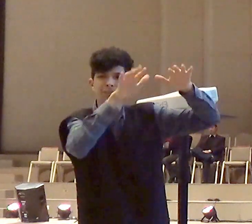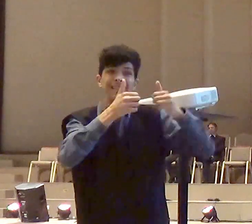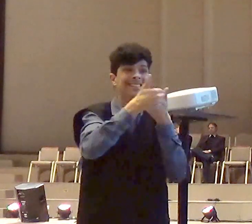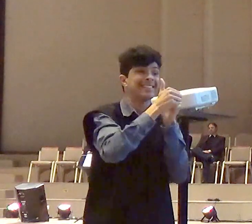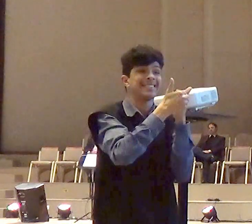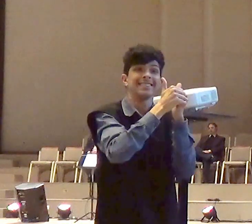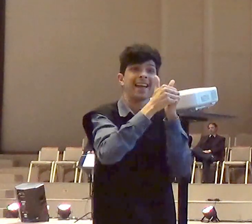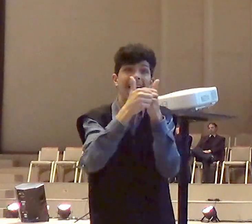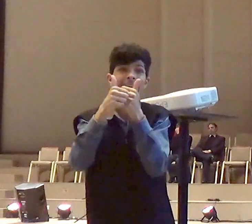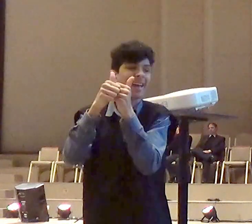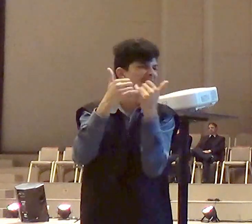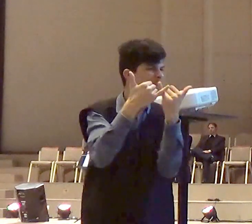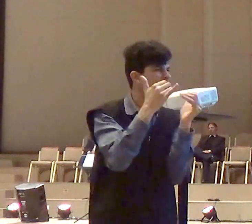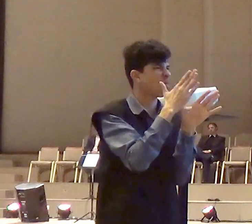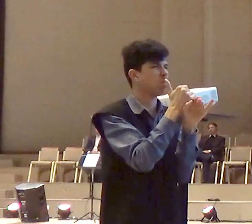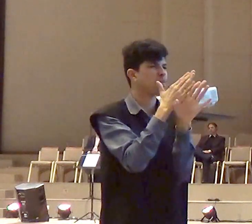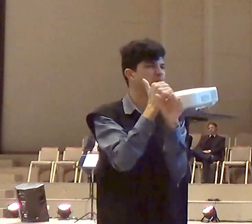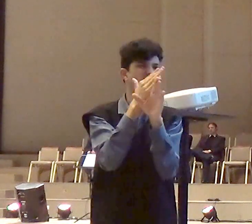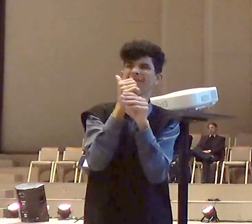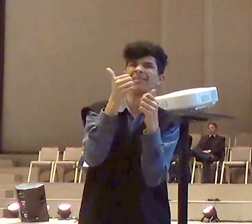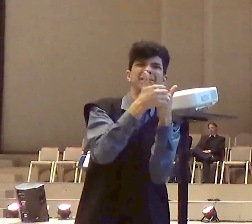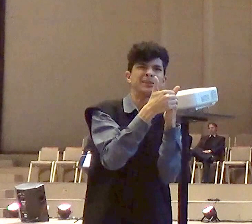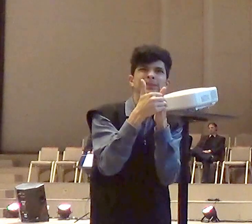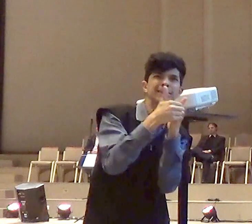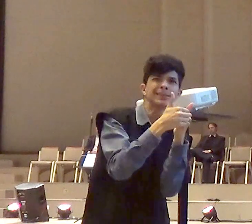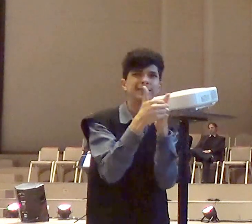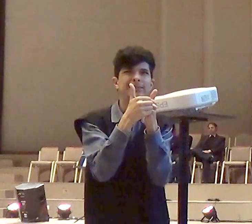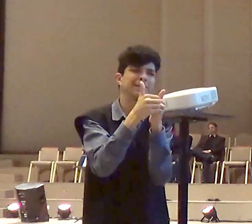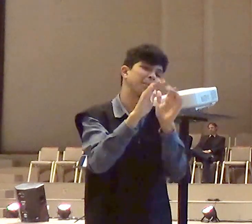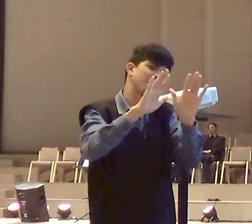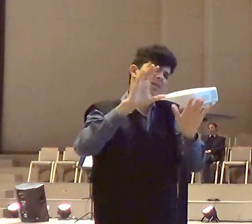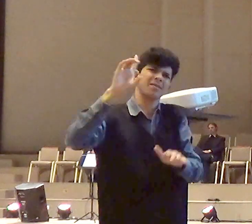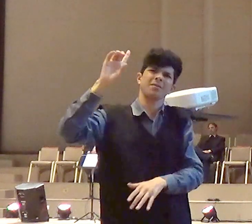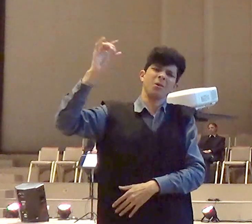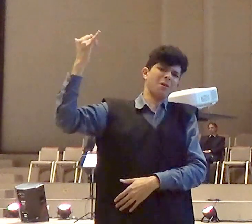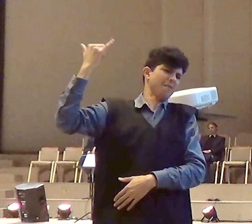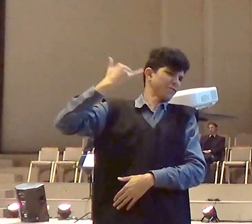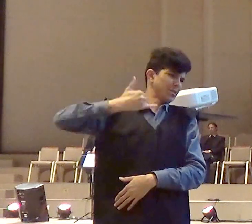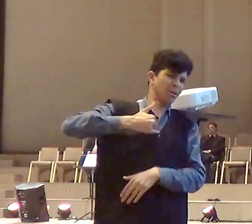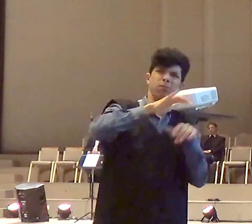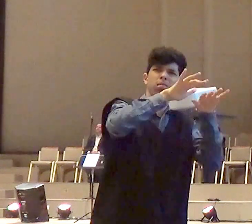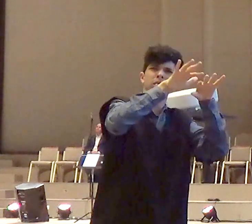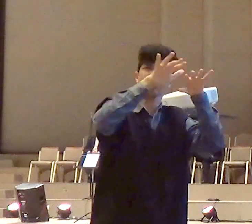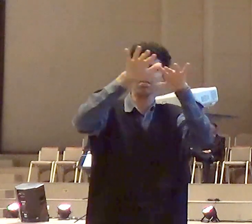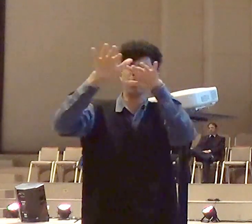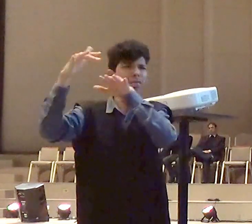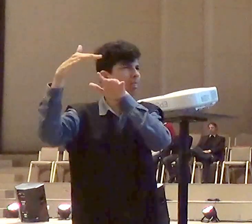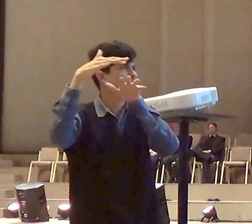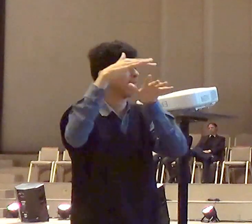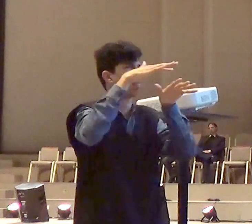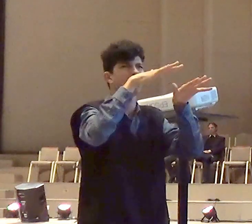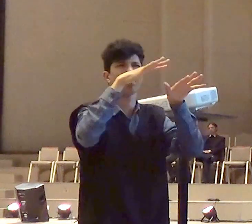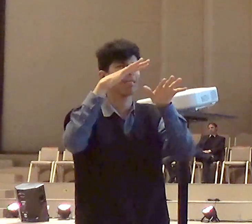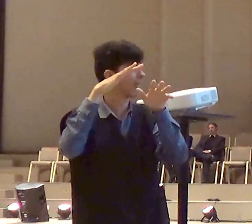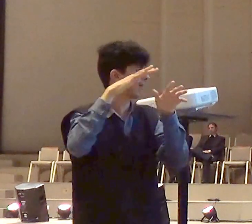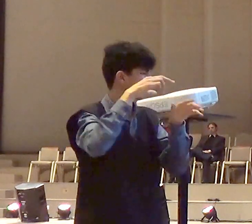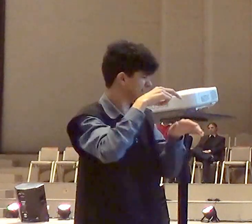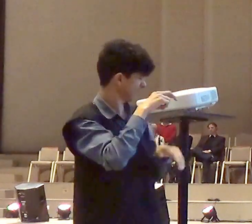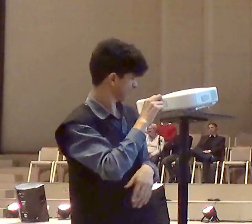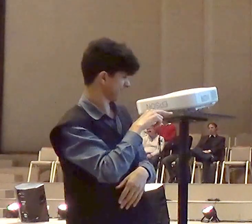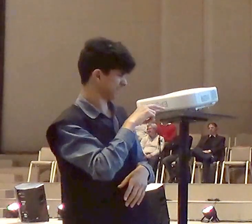nuvem foi para o sul aí a noiva foi para o leste E aí nuvem foi o proeste e de repente diz assim nós já passou por